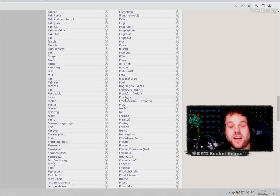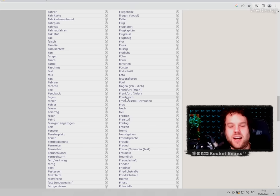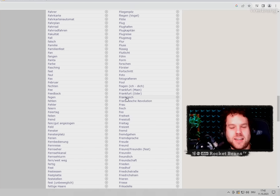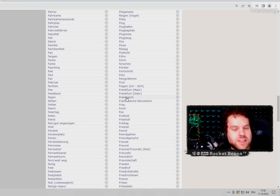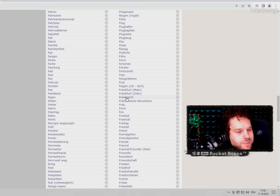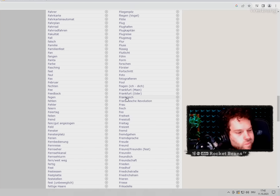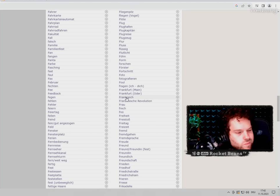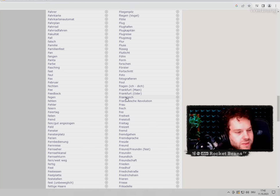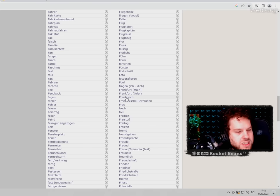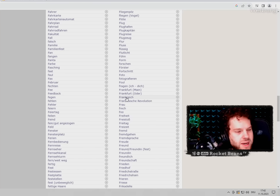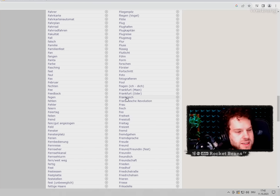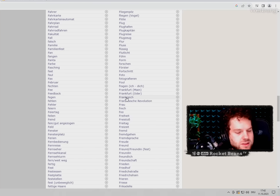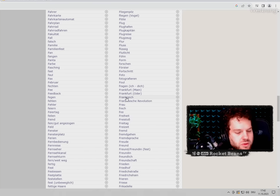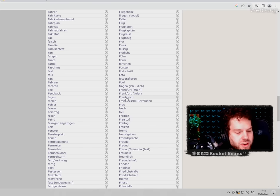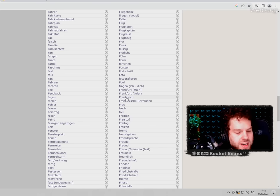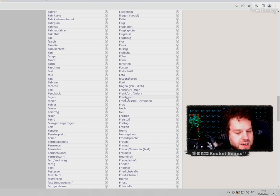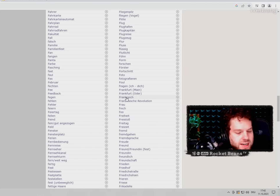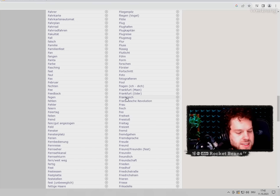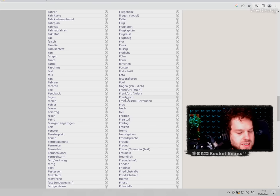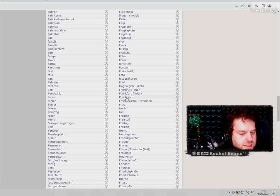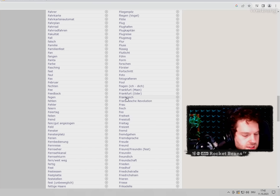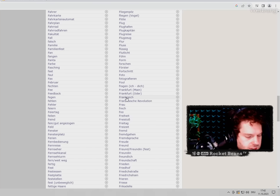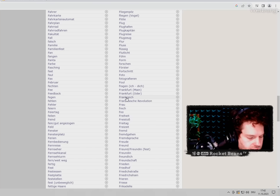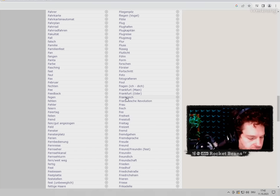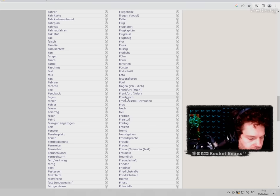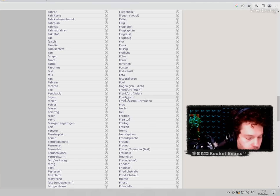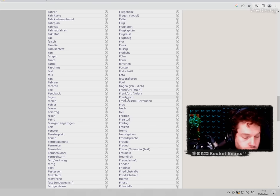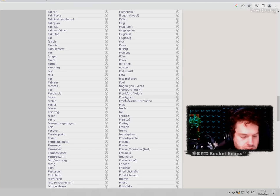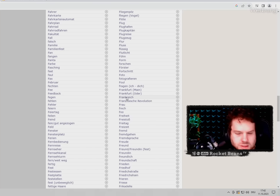Frankreich. Was macht denn so Frankreich aus?